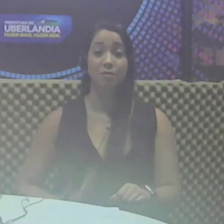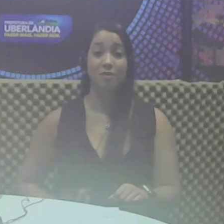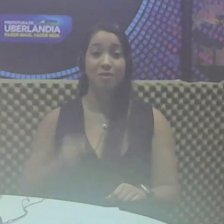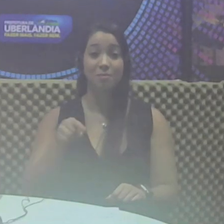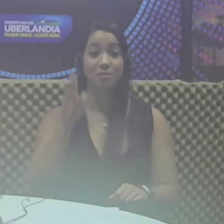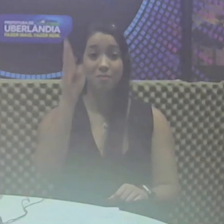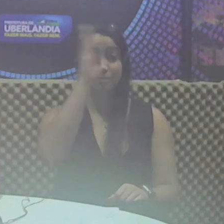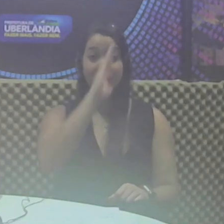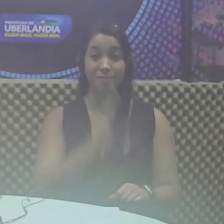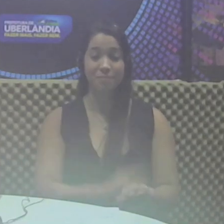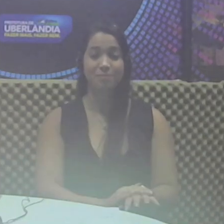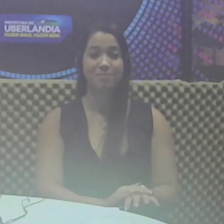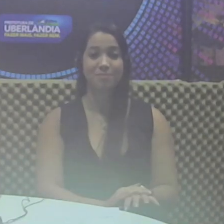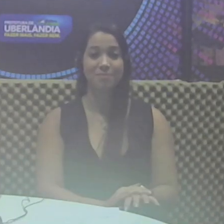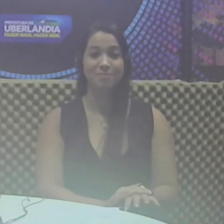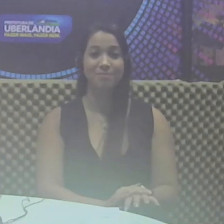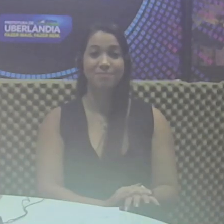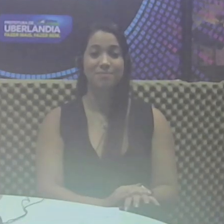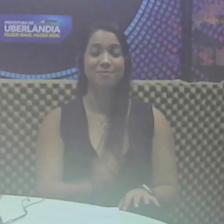plantãofiscal@uberlandia.mg.gov.br.